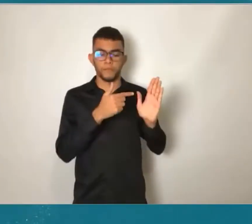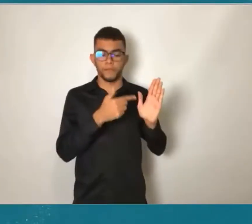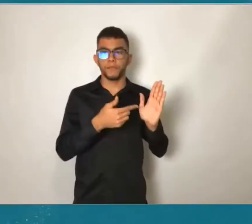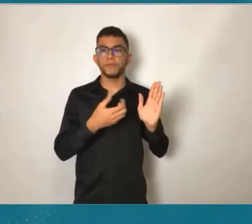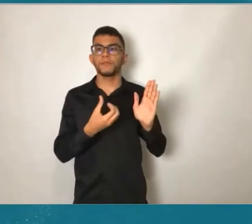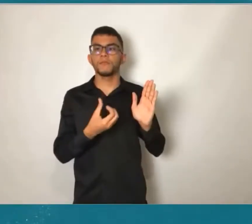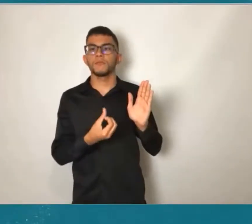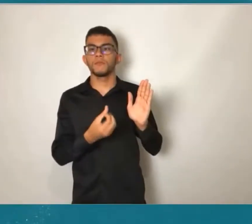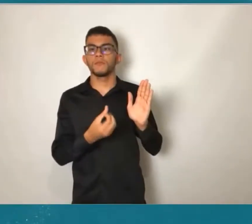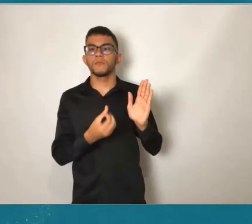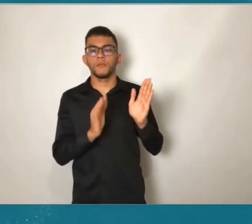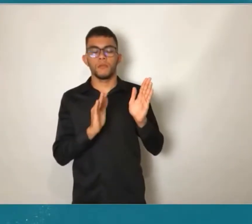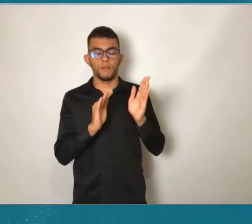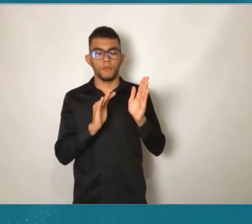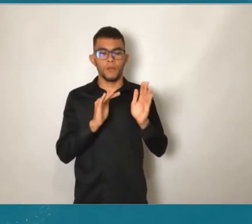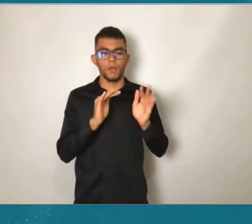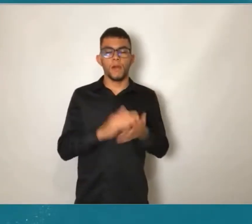Ó Senhor Jesus.